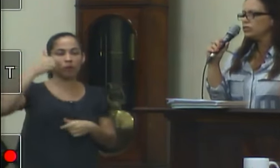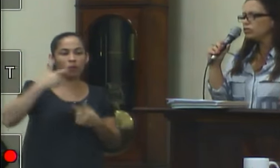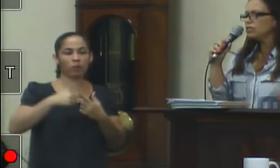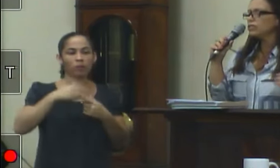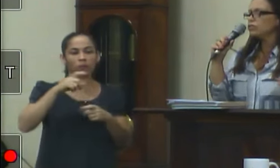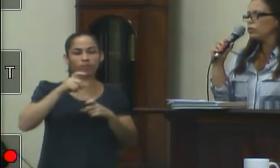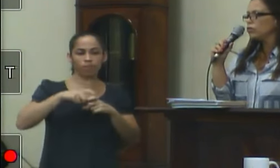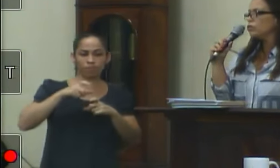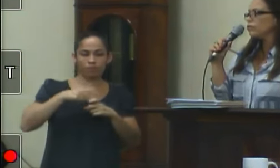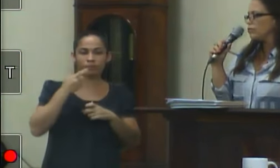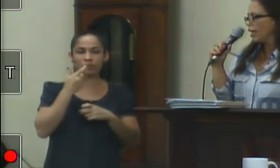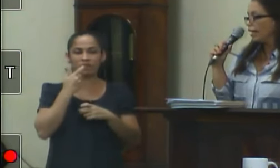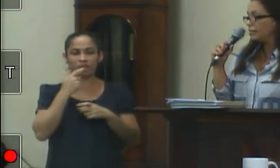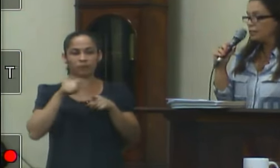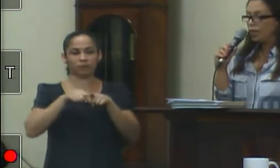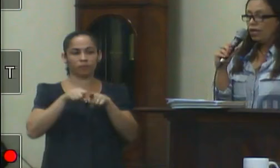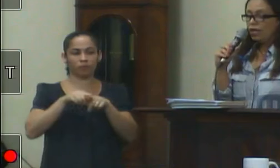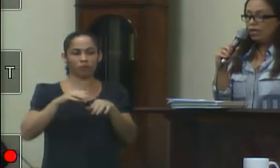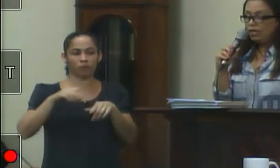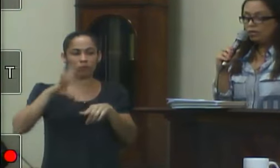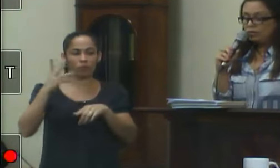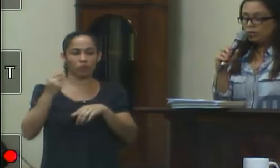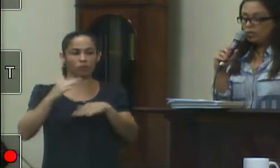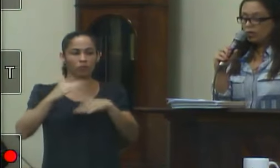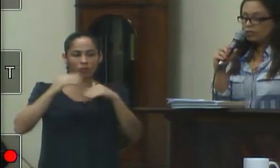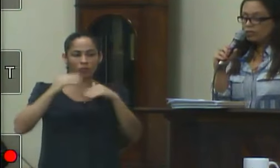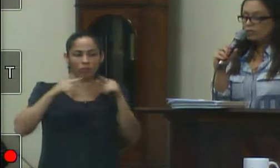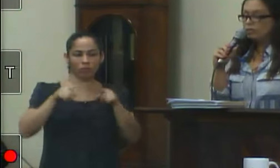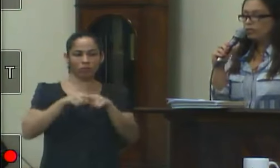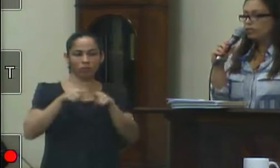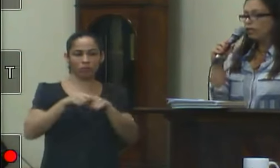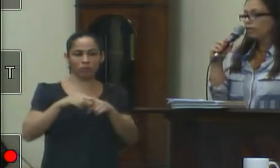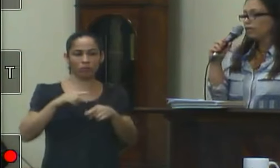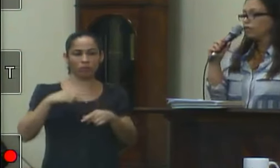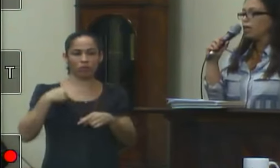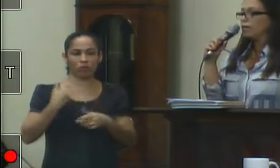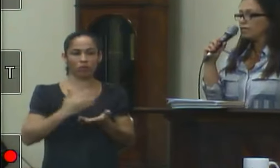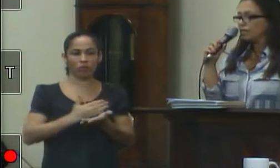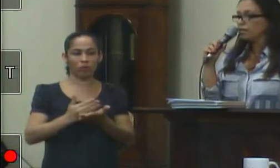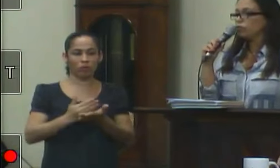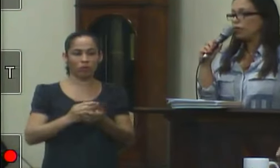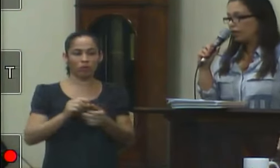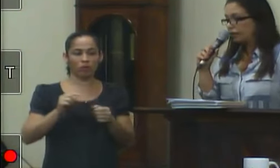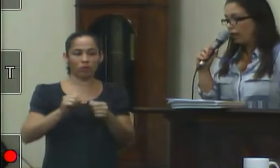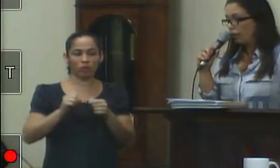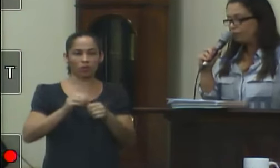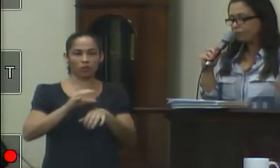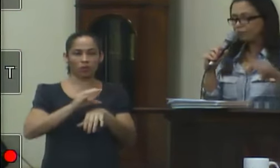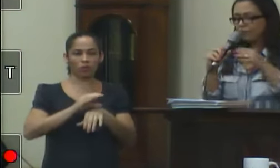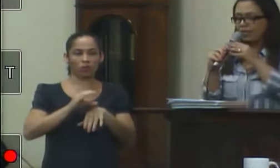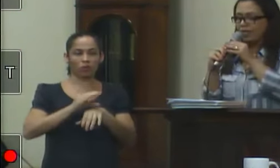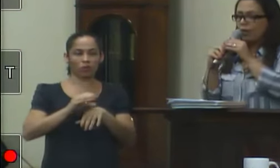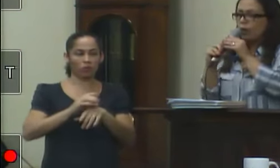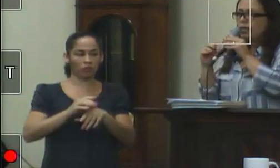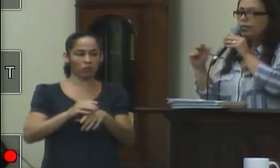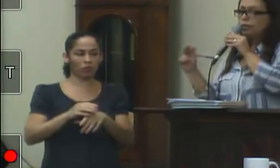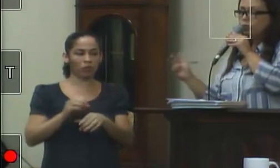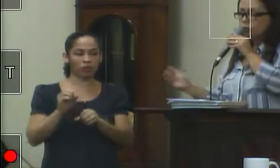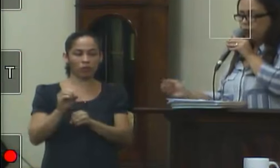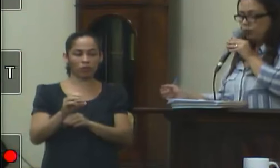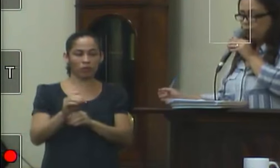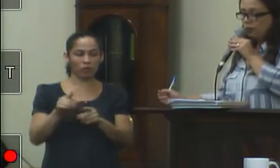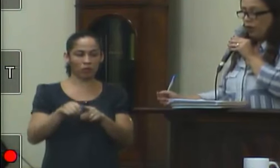dos dentistas, de todos os profissionais. E isso nós já começamos a fazer através de capacitação de pré-natal. E agora,